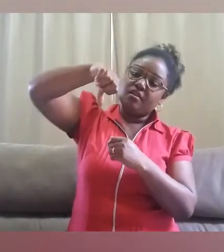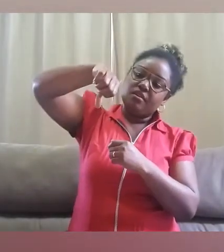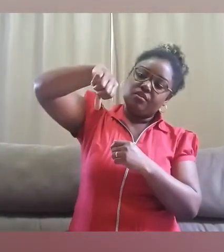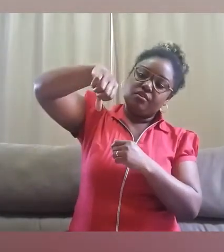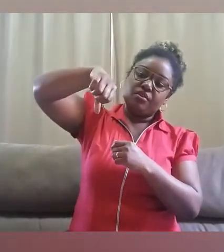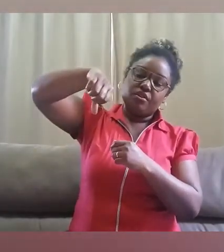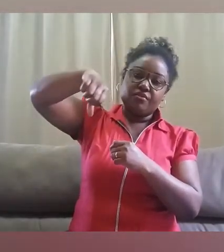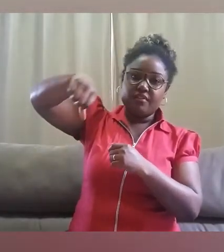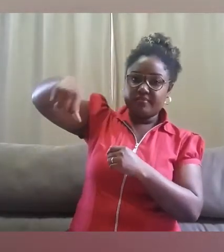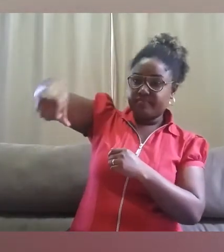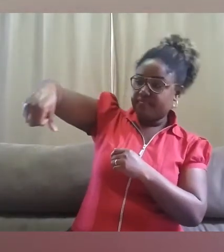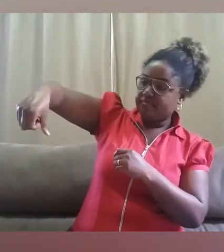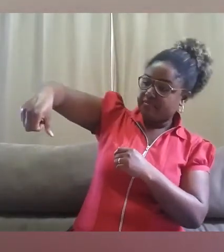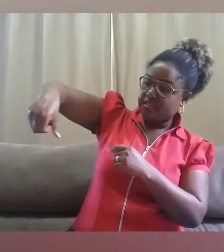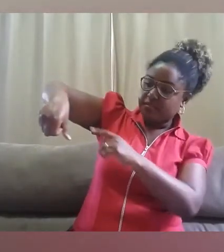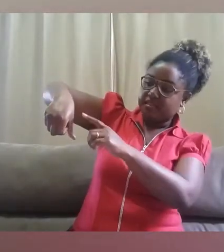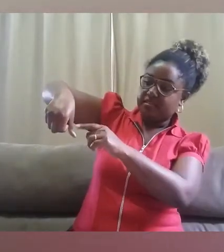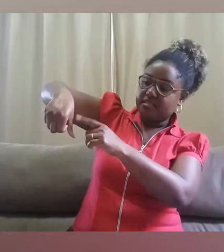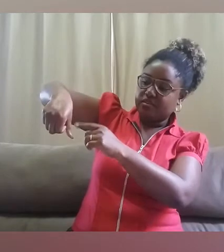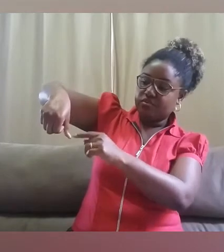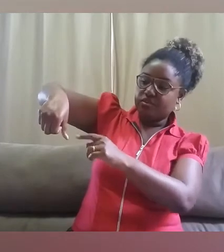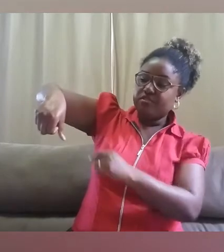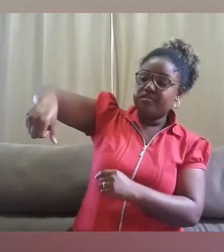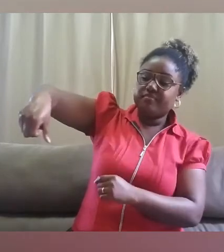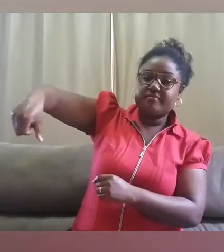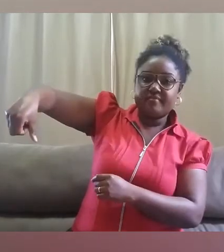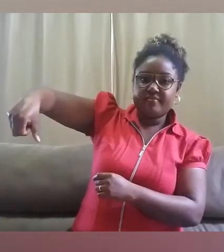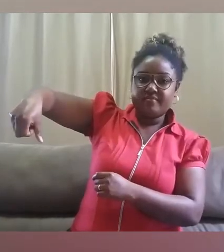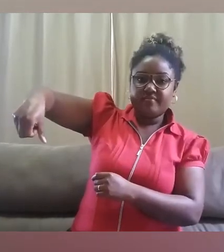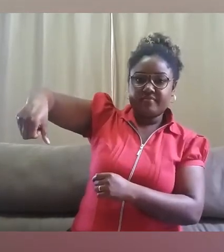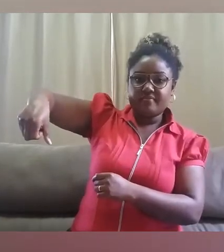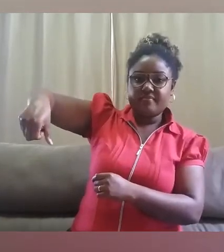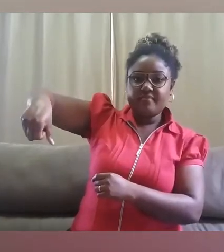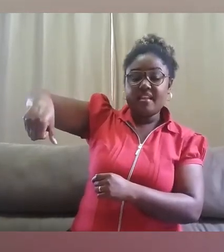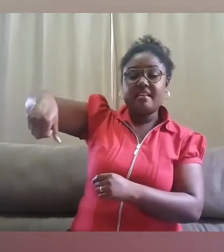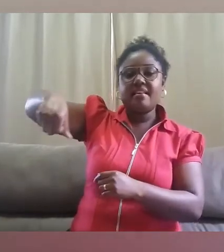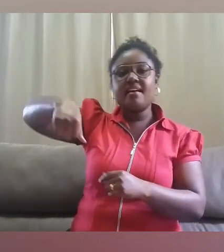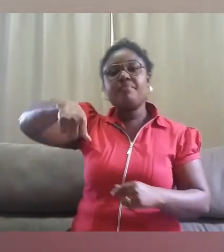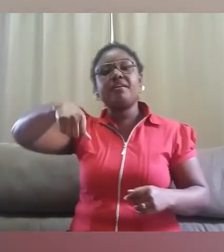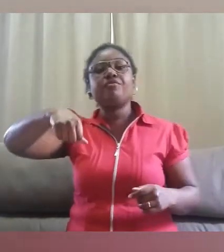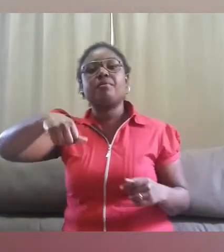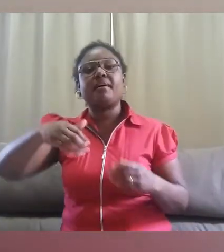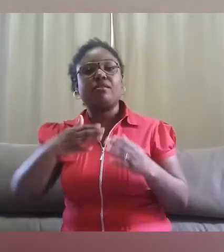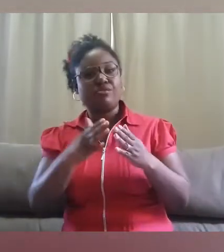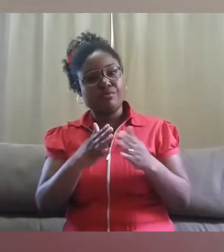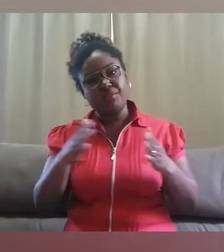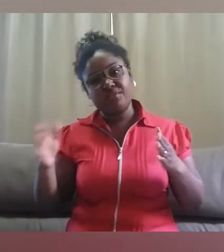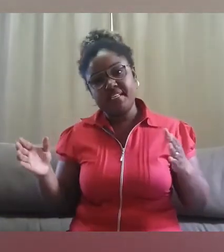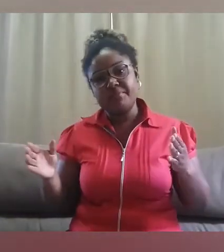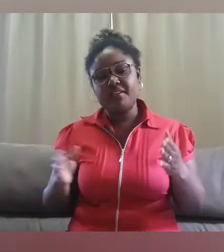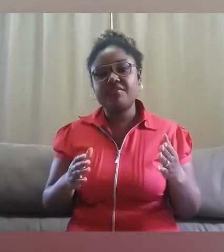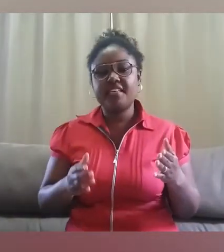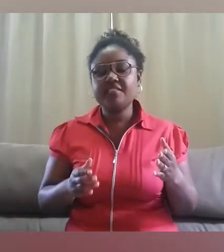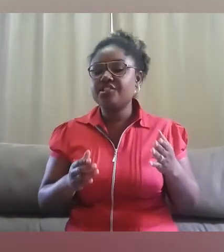9. Também desenho 9. E aí, para formar os números daí para frente,